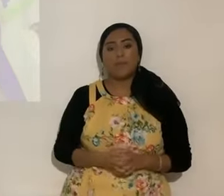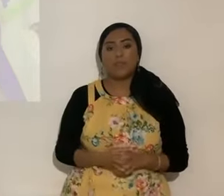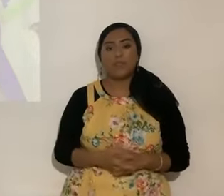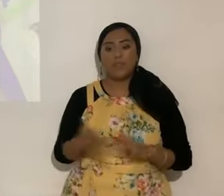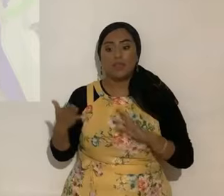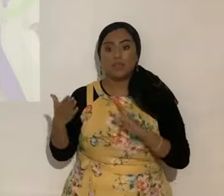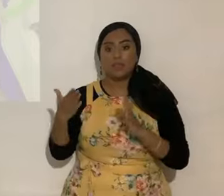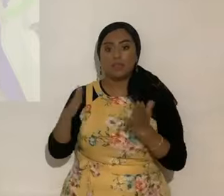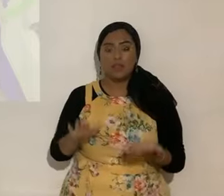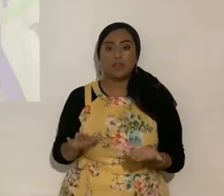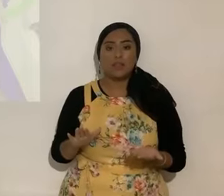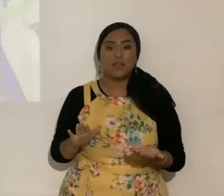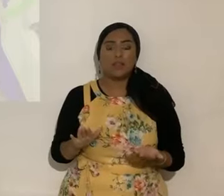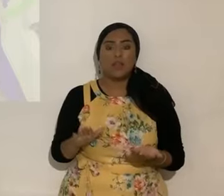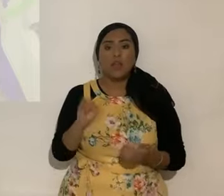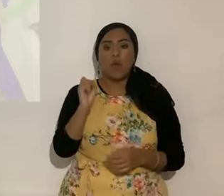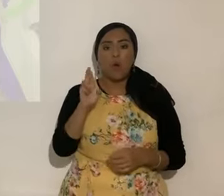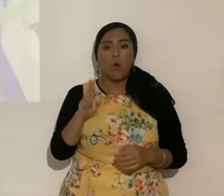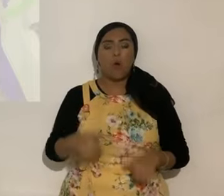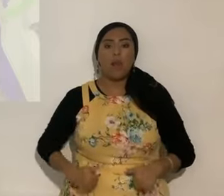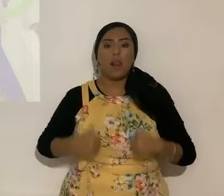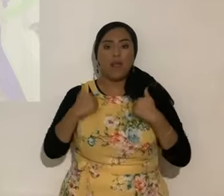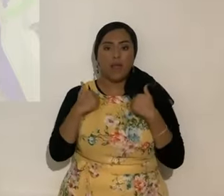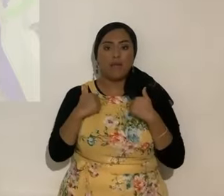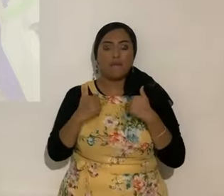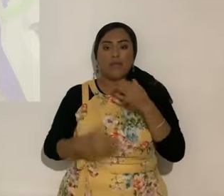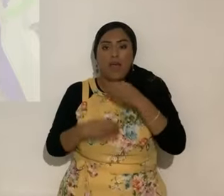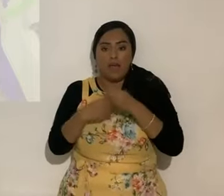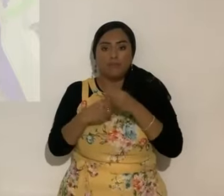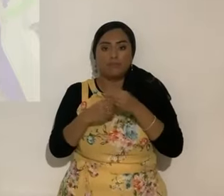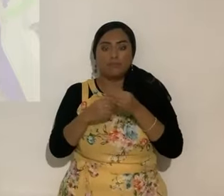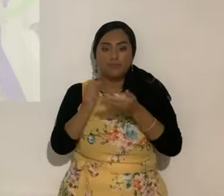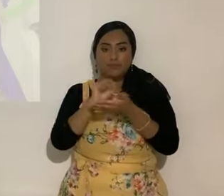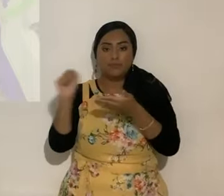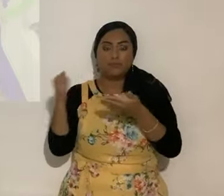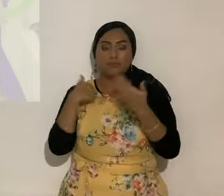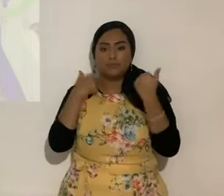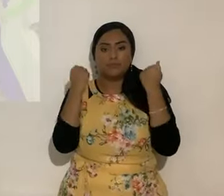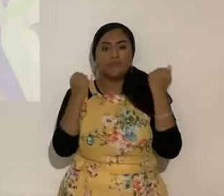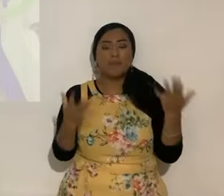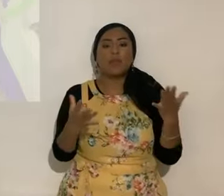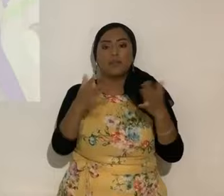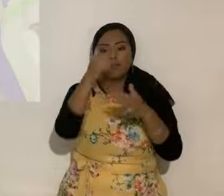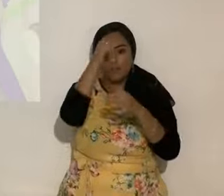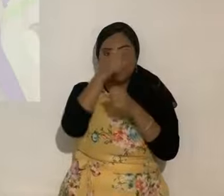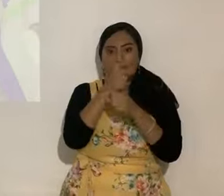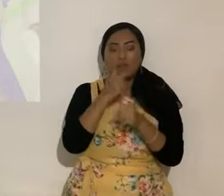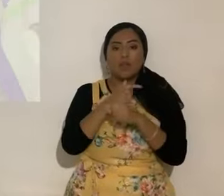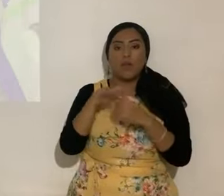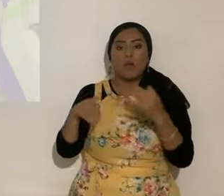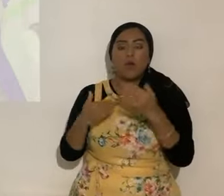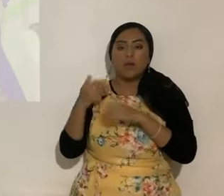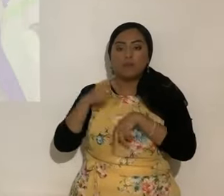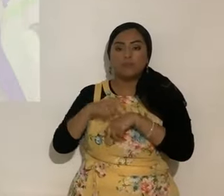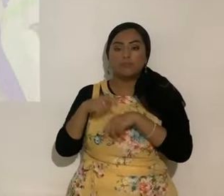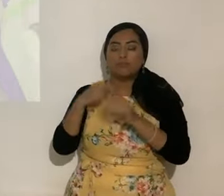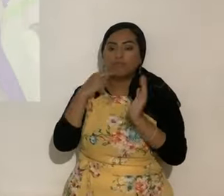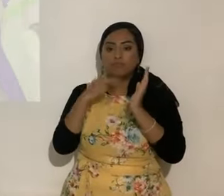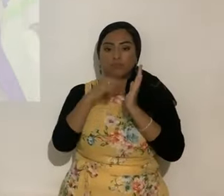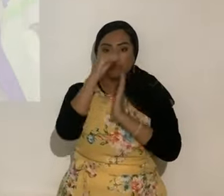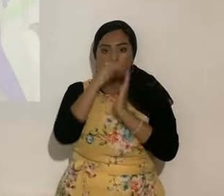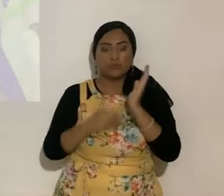Muerte o vida. Pueden ponerle así en sus apuntes. Yo sé que hay muchos hermanos que todo el tiempo están anotando.